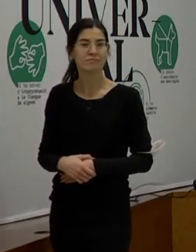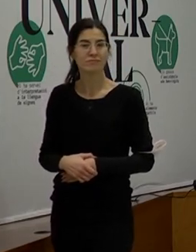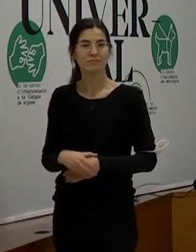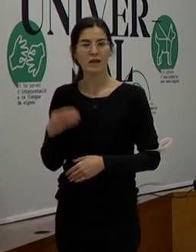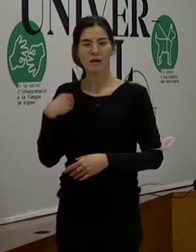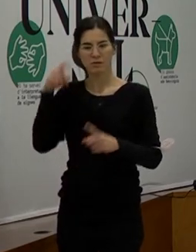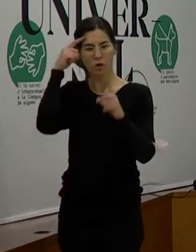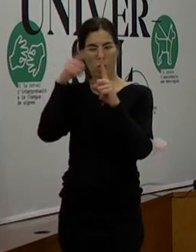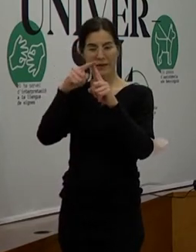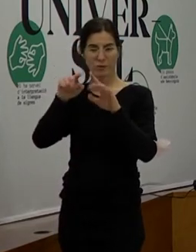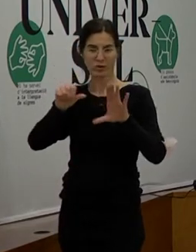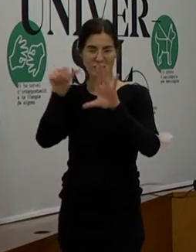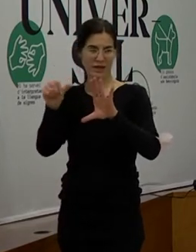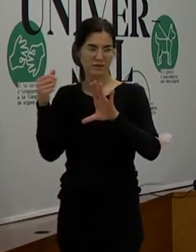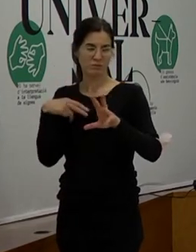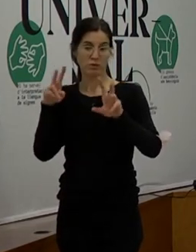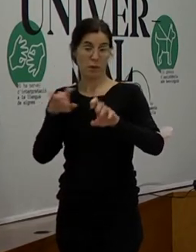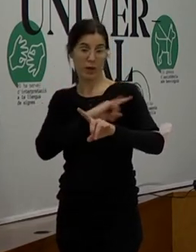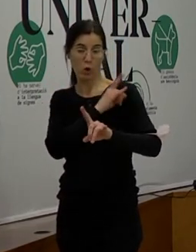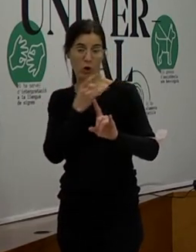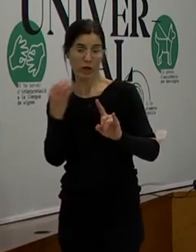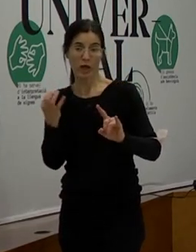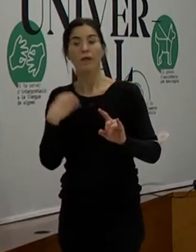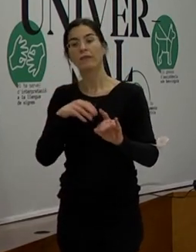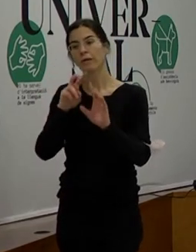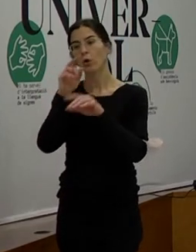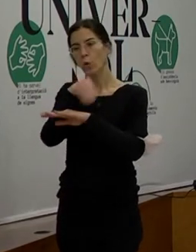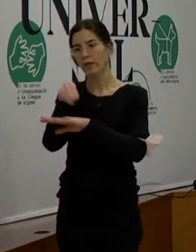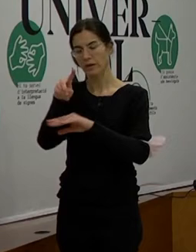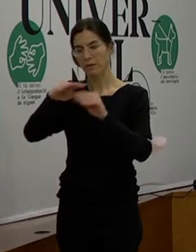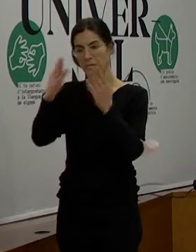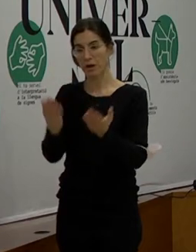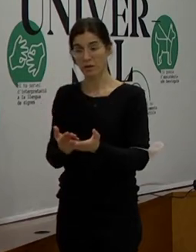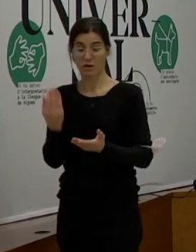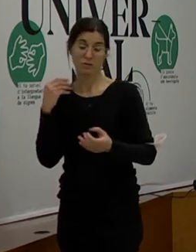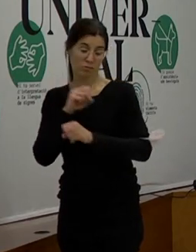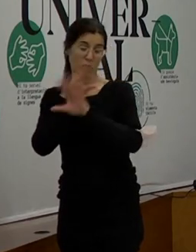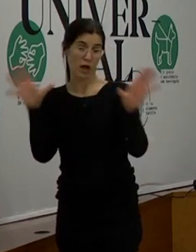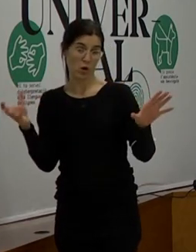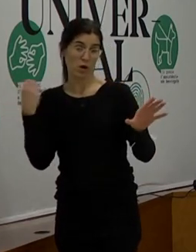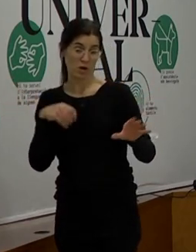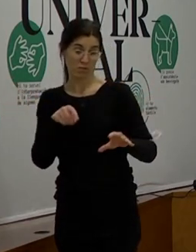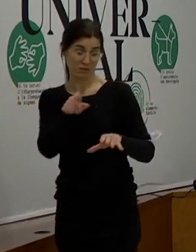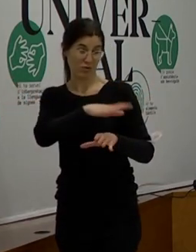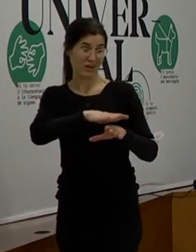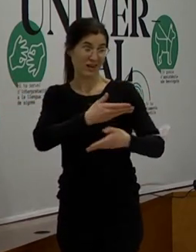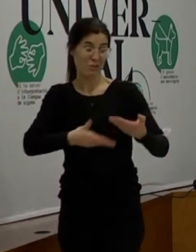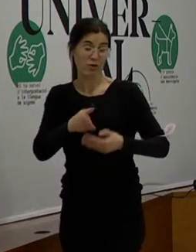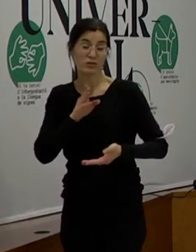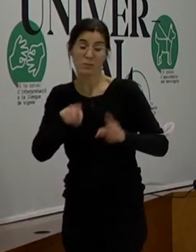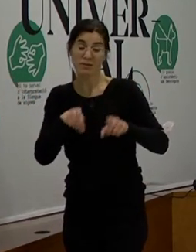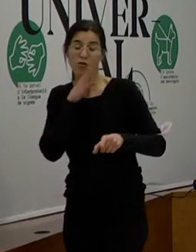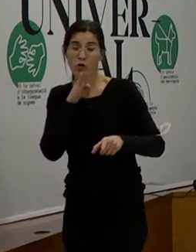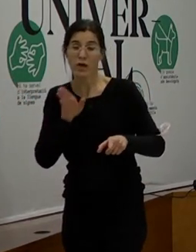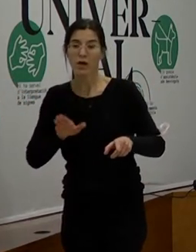L'objectiu 6, a l'ecologia, evidentment, tenim que mirar el planeta, això està claríssim. Aquests canviadors, com podeu veure, segons on estiguin instal·lats,